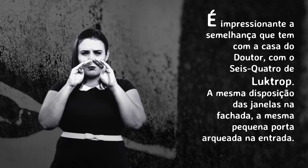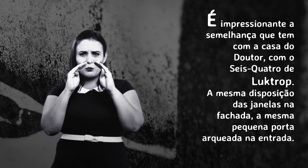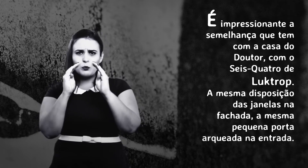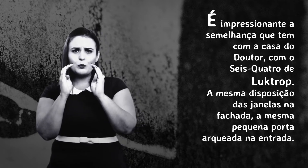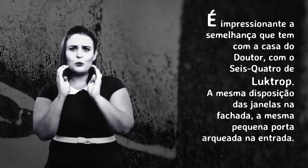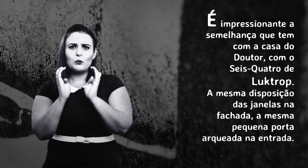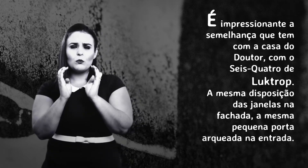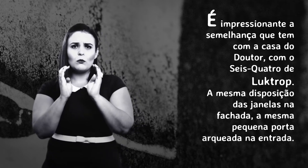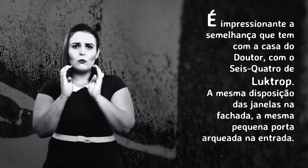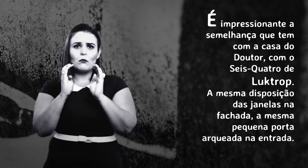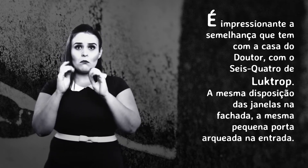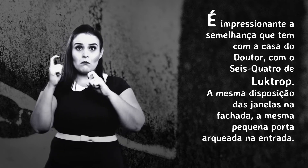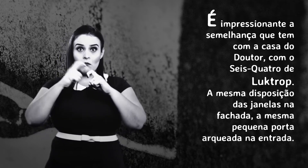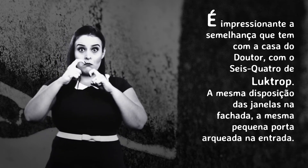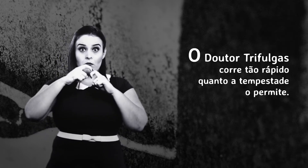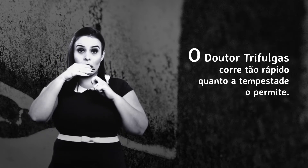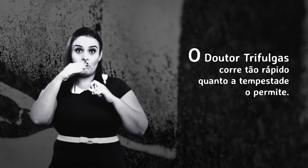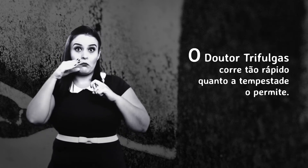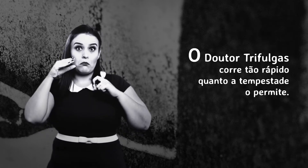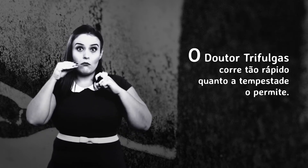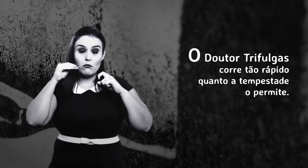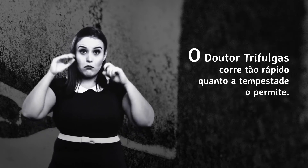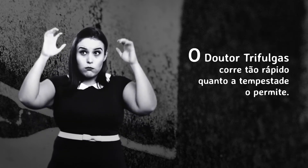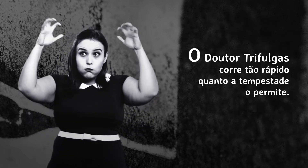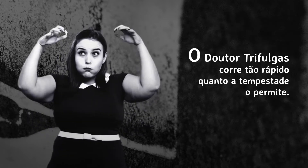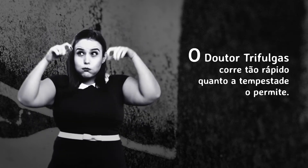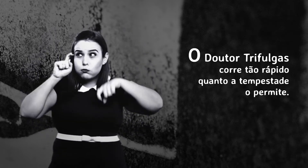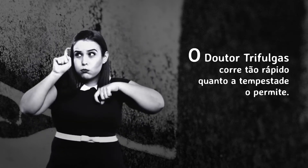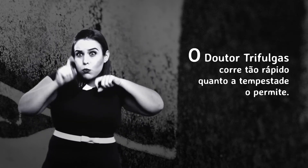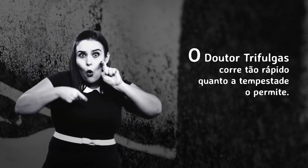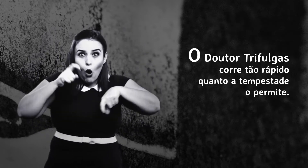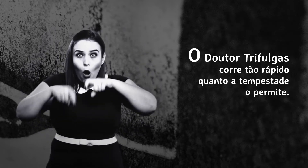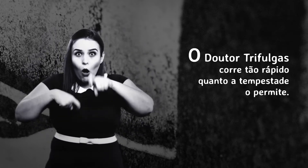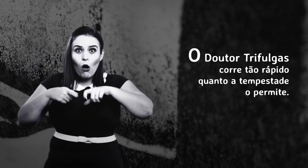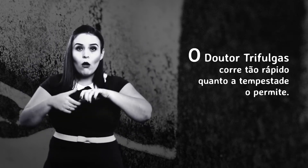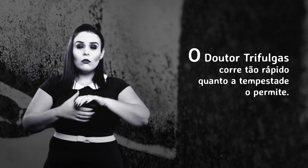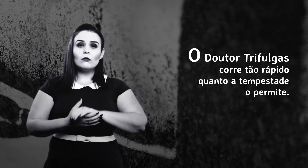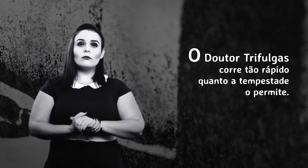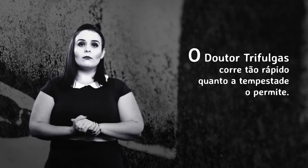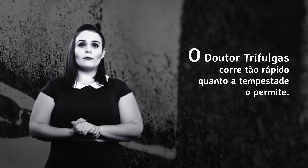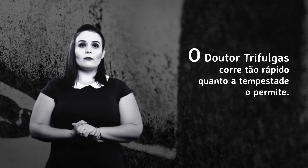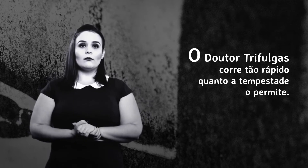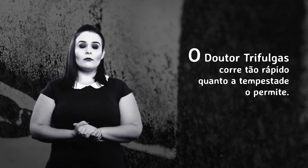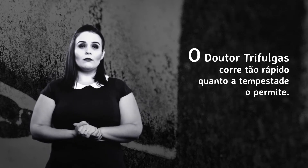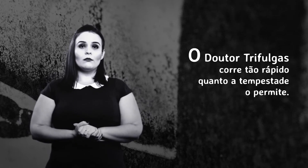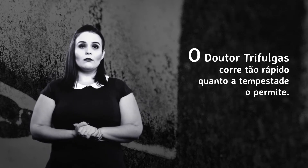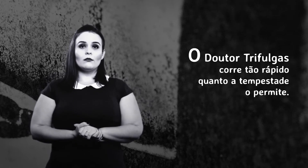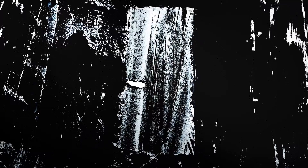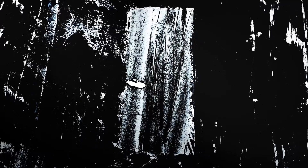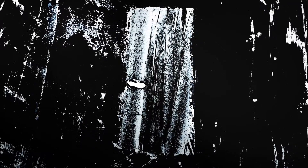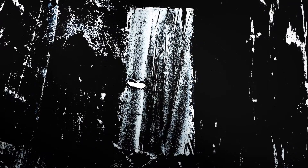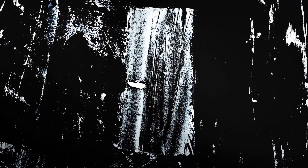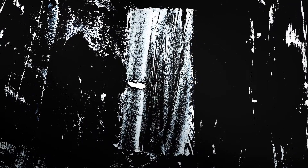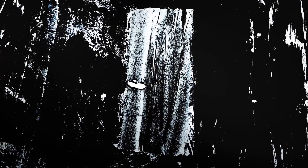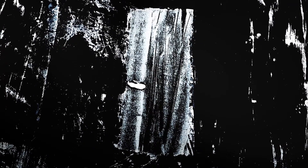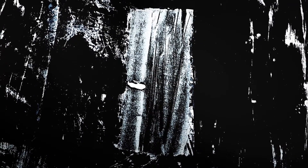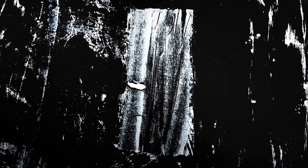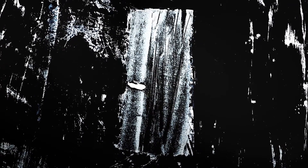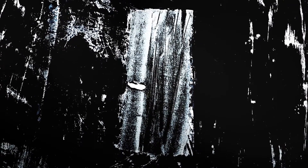na entrada. O Dr. Trifulgas corre tão rápido quanto a tempestade o permite. Vamos nos afastando